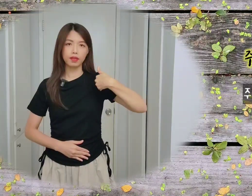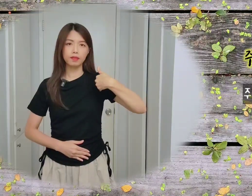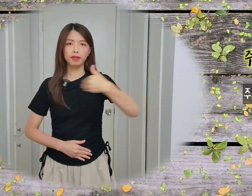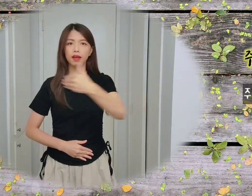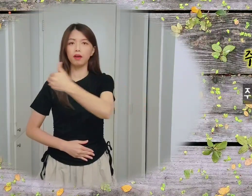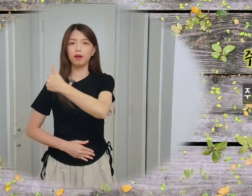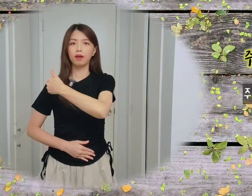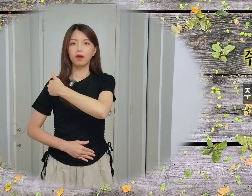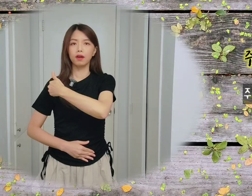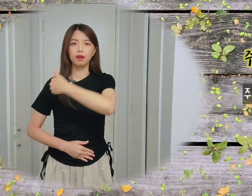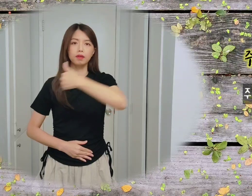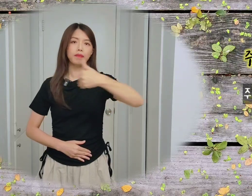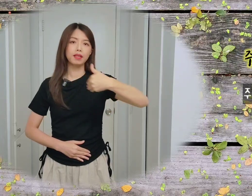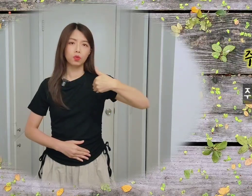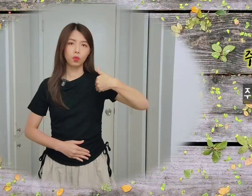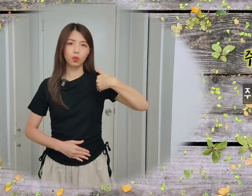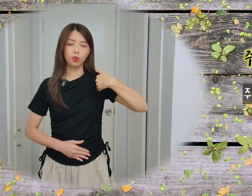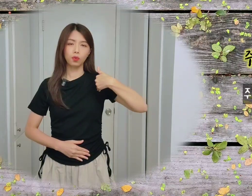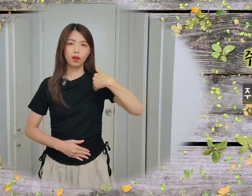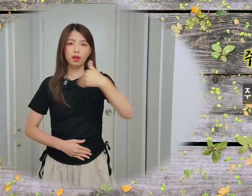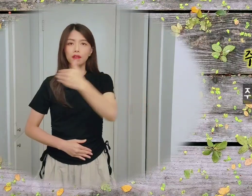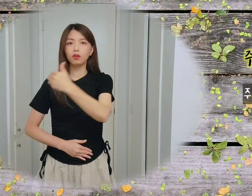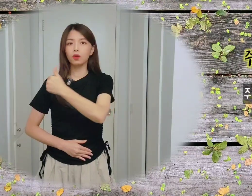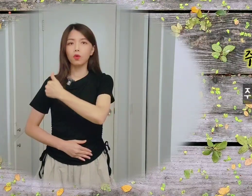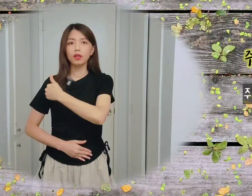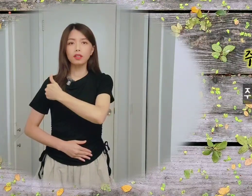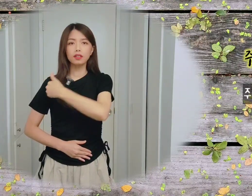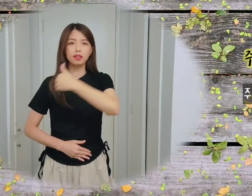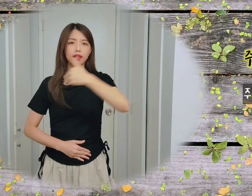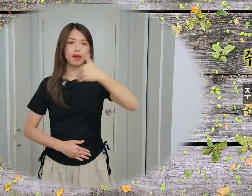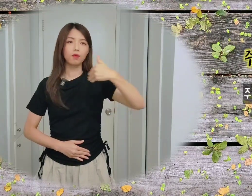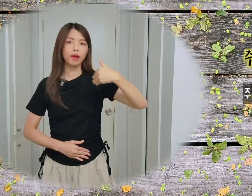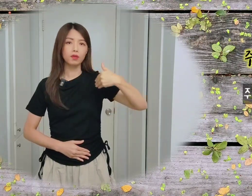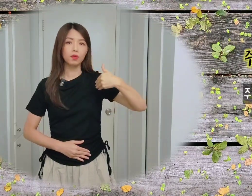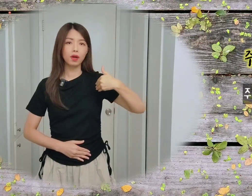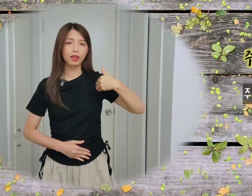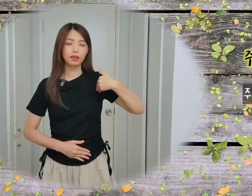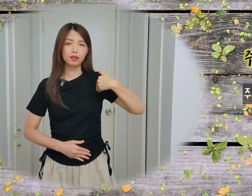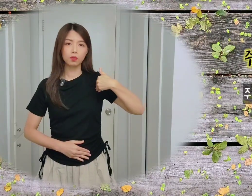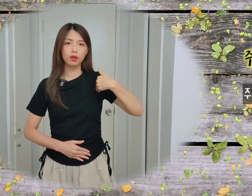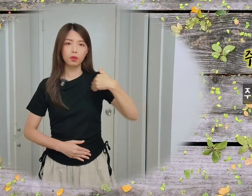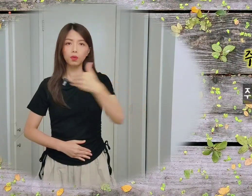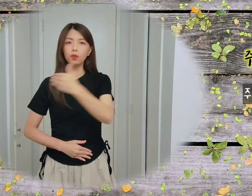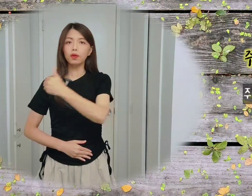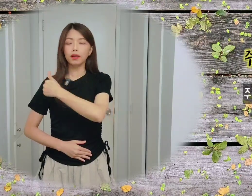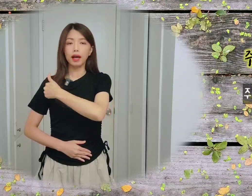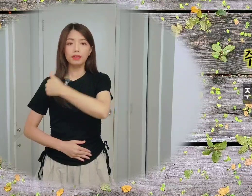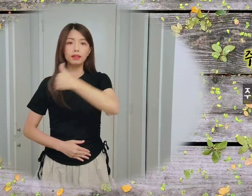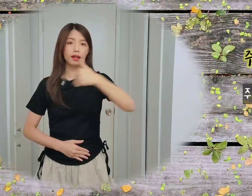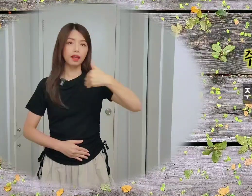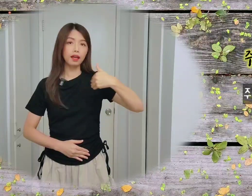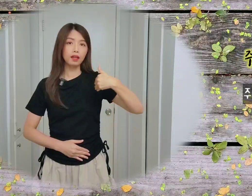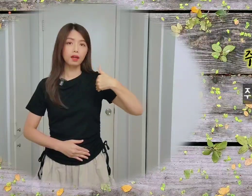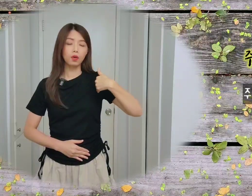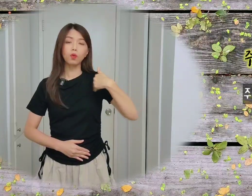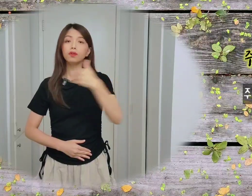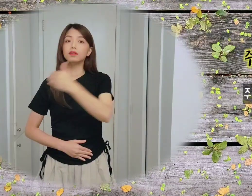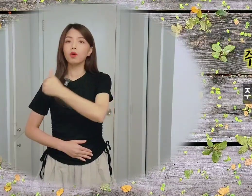한번 대시면 돼요. 만족. 이건 여러 가지 뜻이 있는데요. 만족하다 뜻도 있고